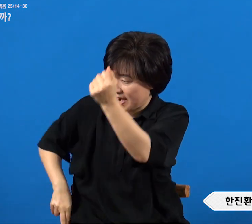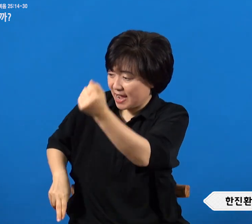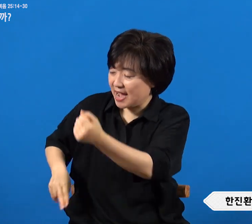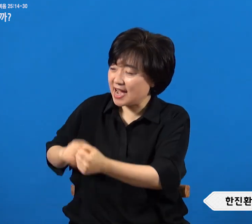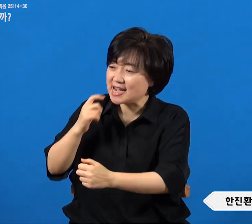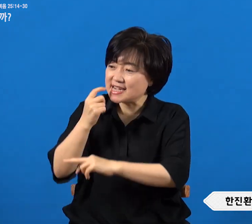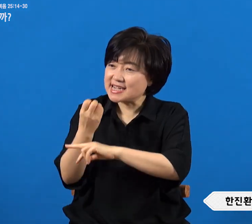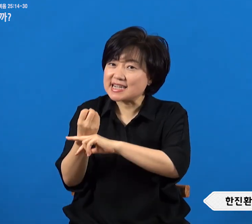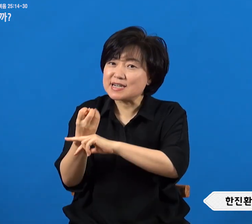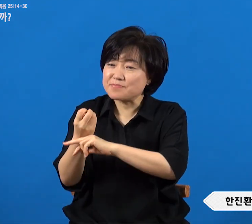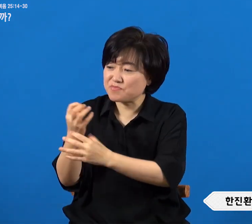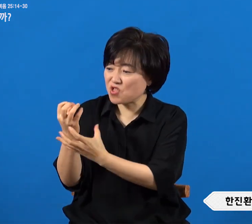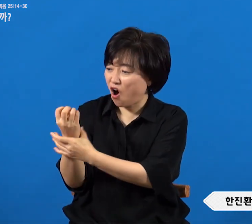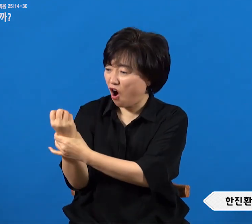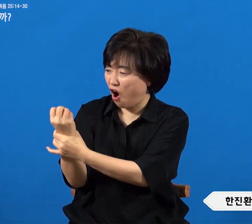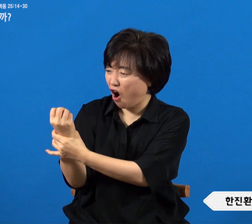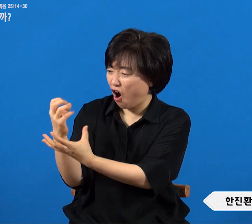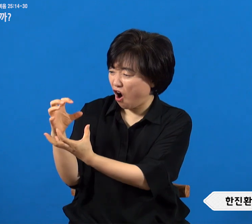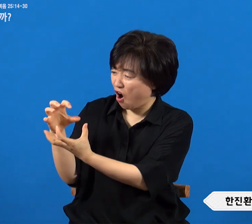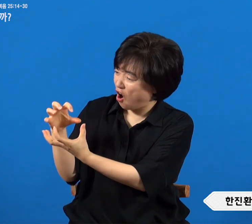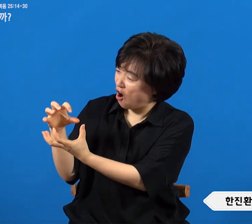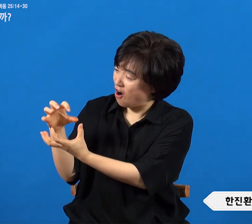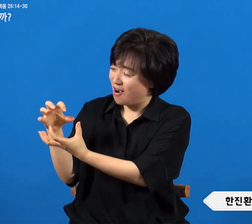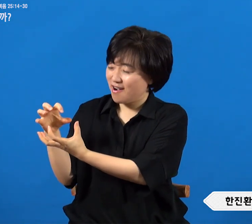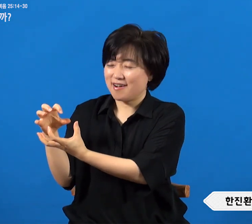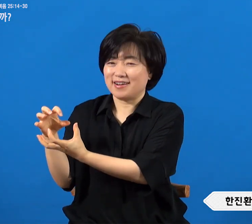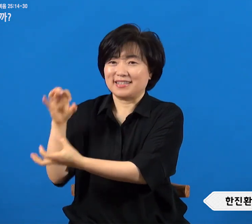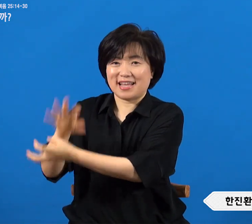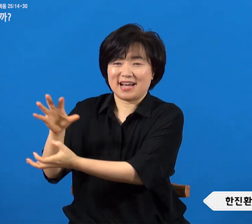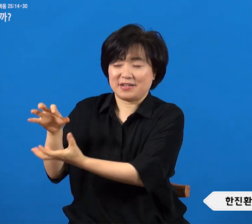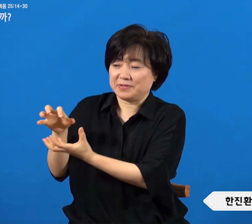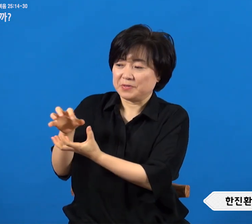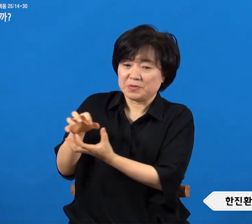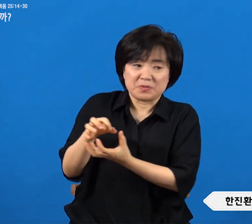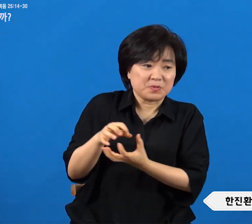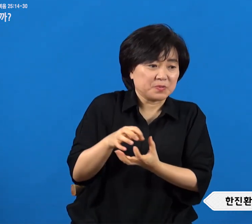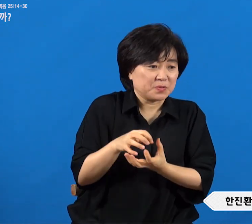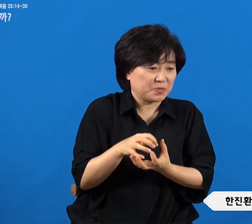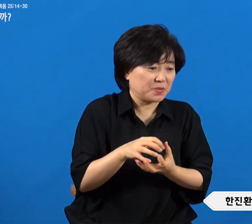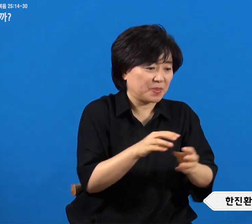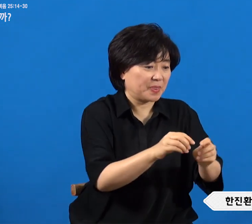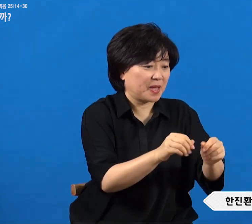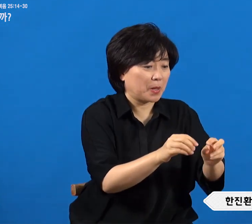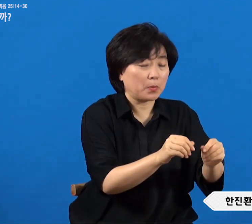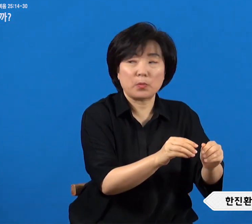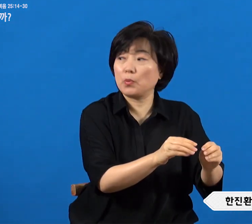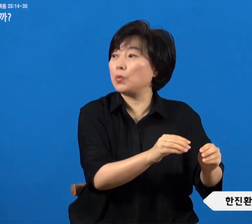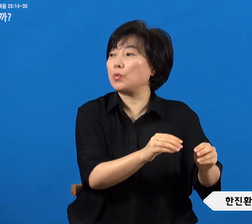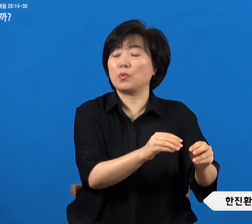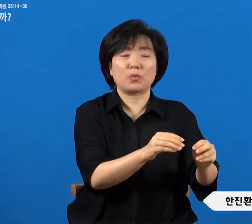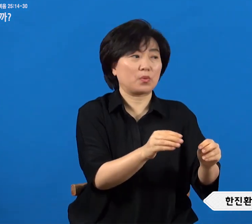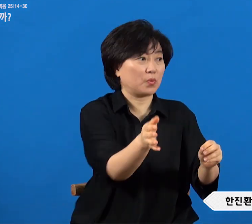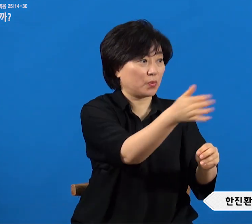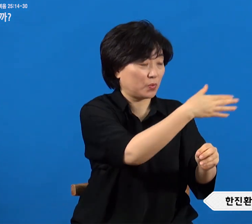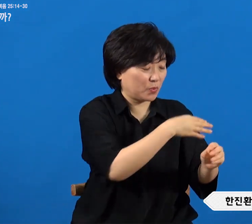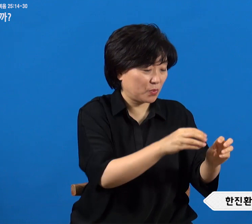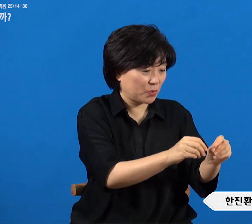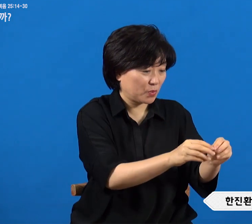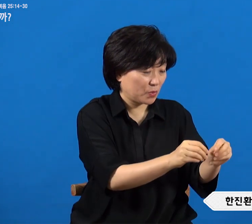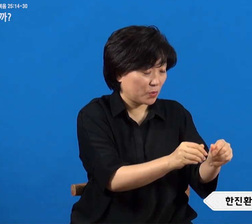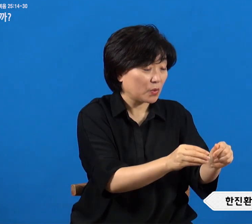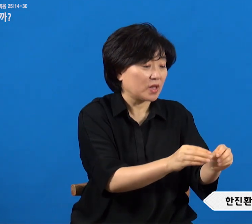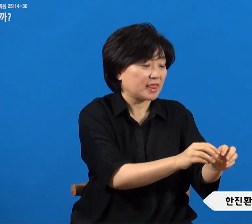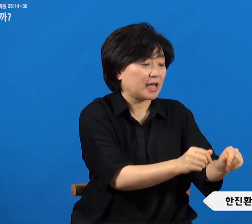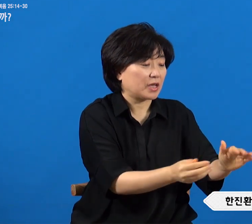땅에 묻어두고 이제 매일 가서 그게 잘 읽는지 이렇게 확인을 합니다. 그런데 옆집에